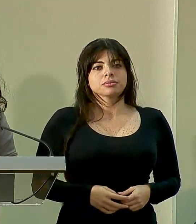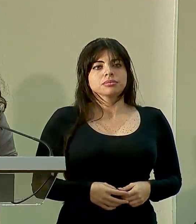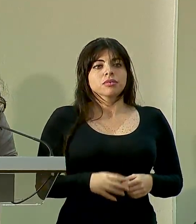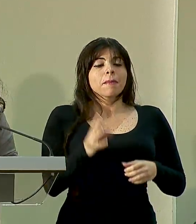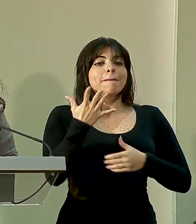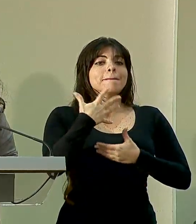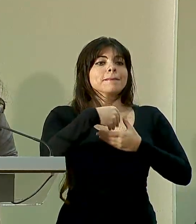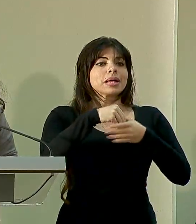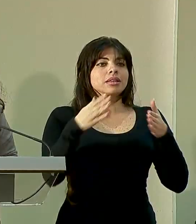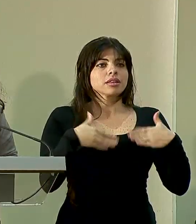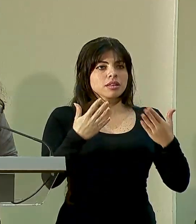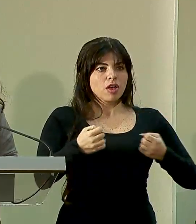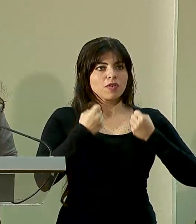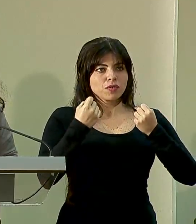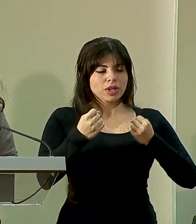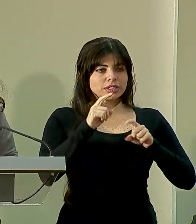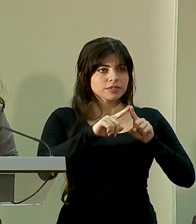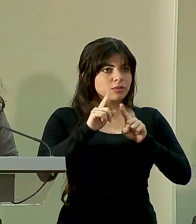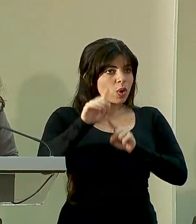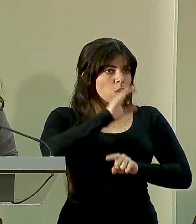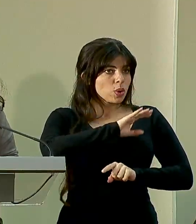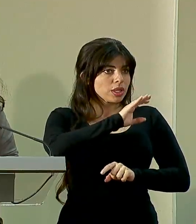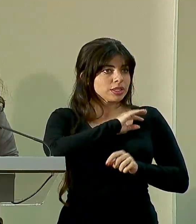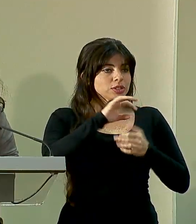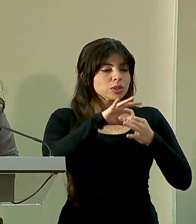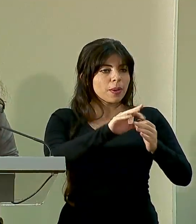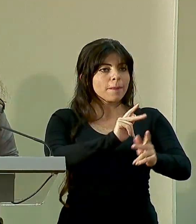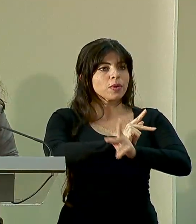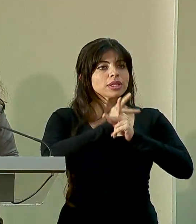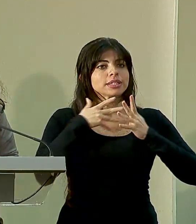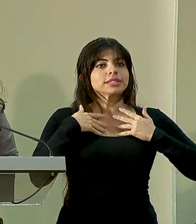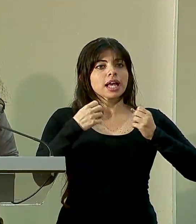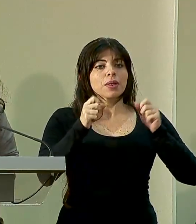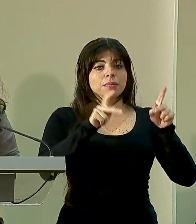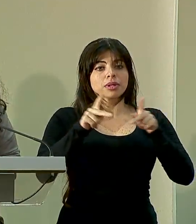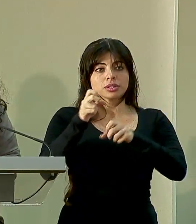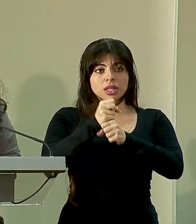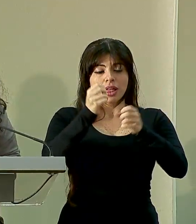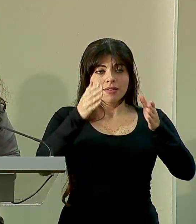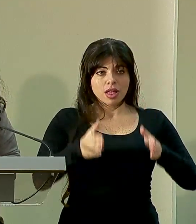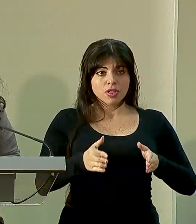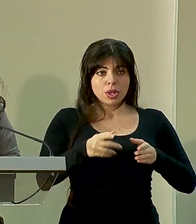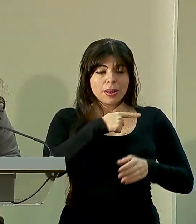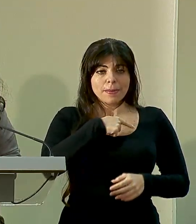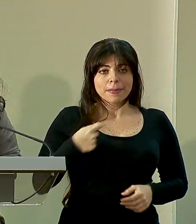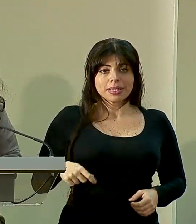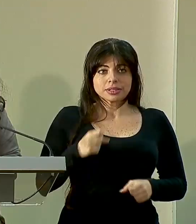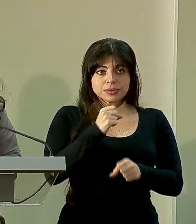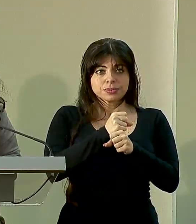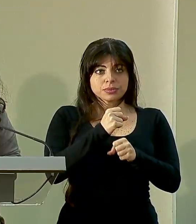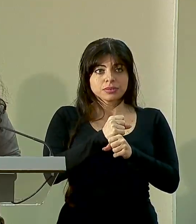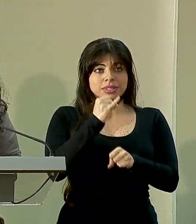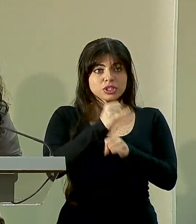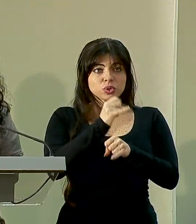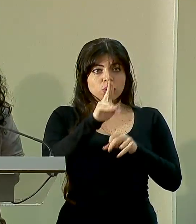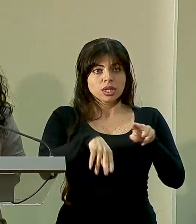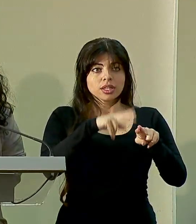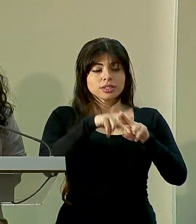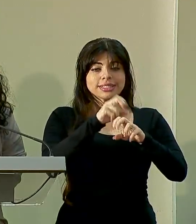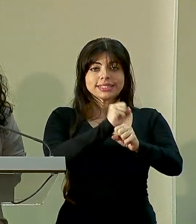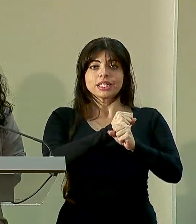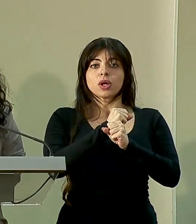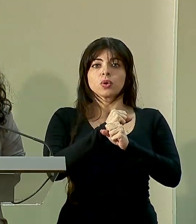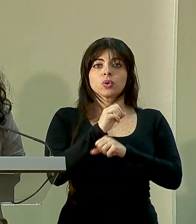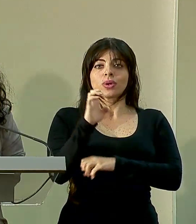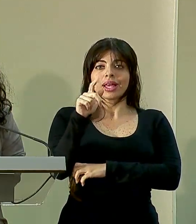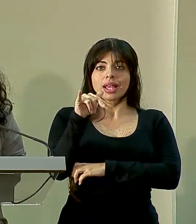que forma parte del fortalecimiento de las condiciones para la protección de la salud de los trabajadores El presidente ejecutivo del Instituto Nacional de Seguros,